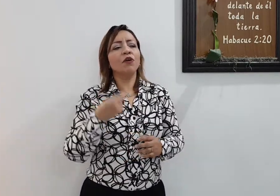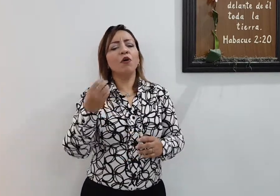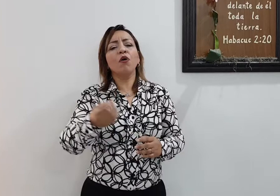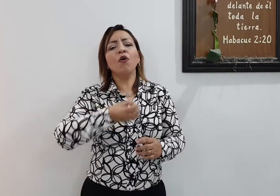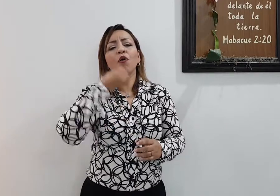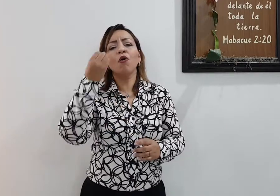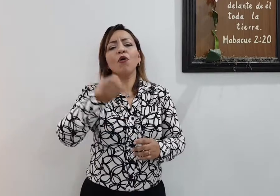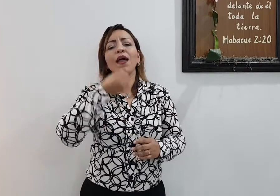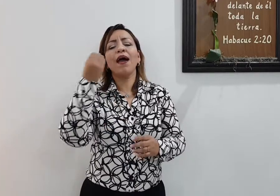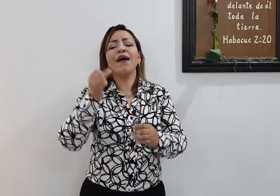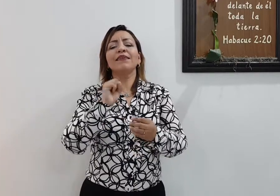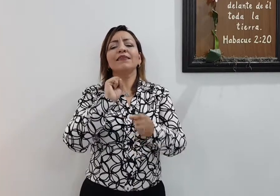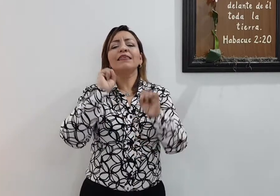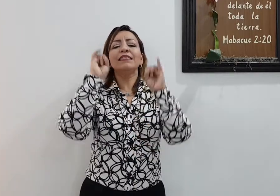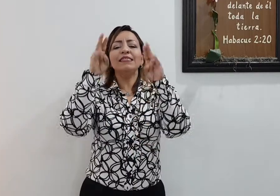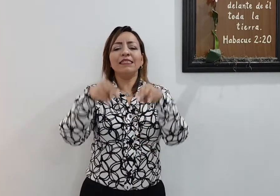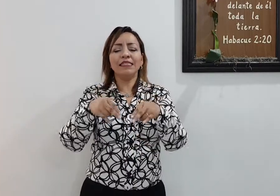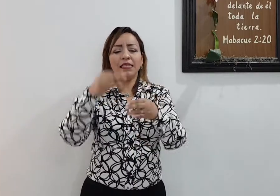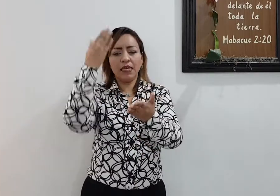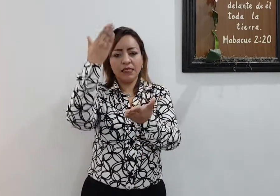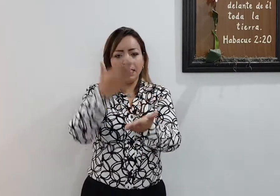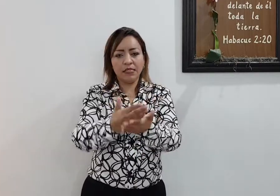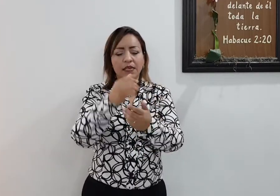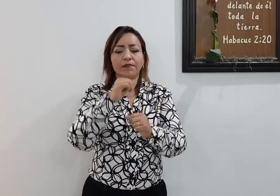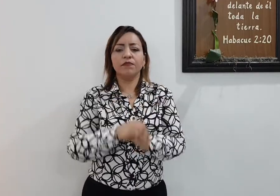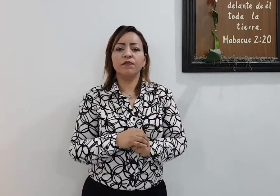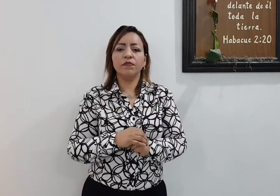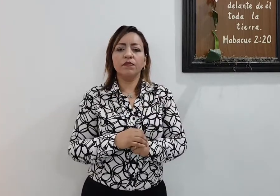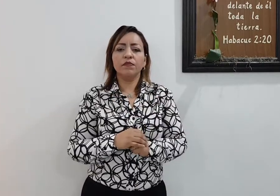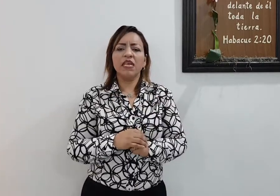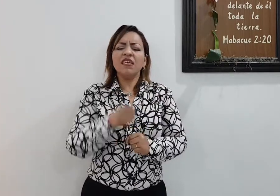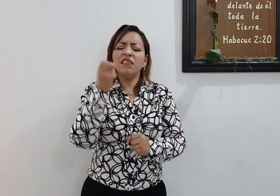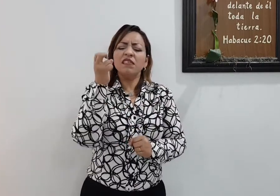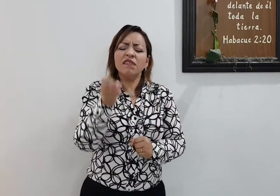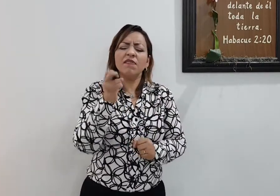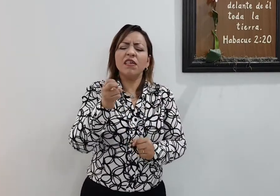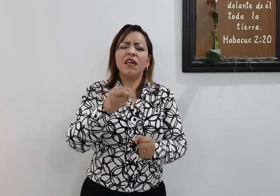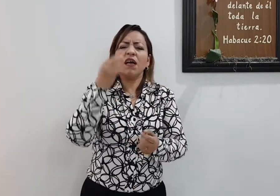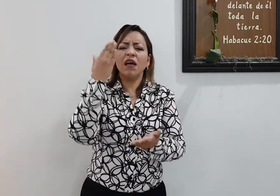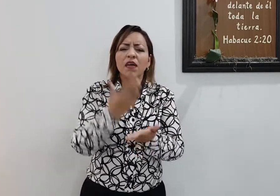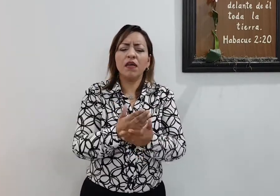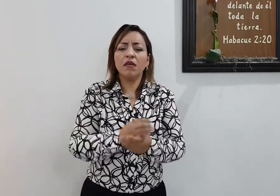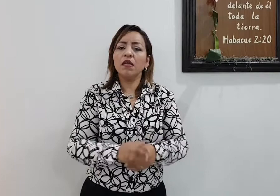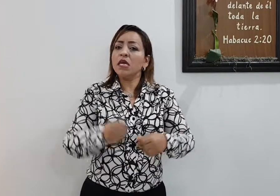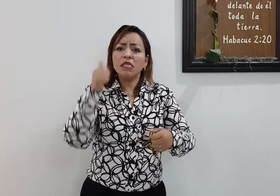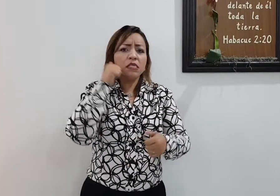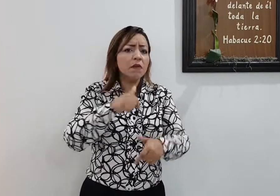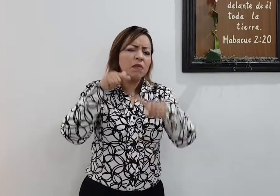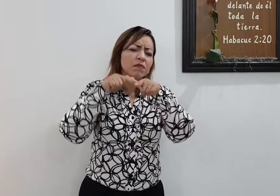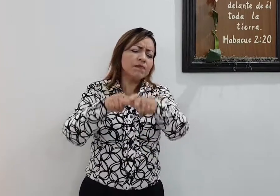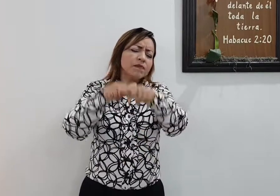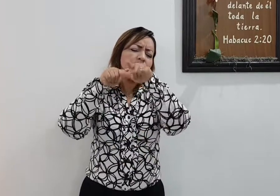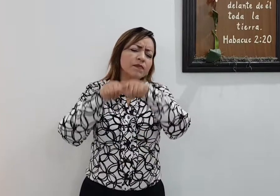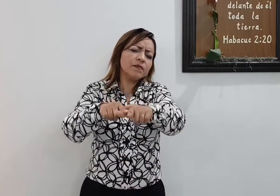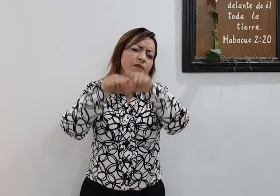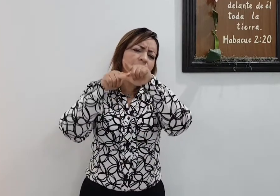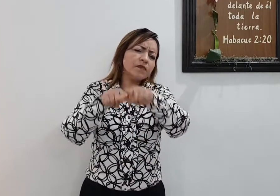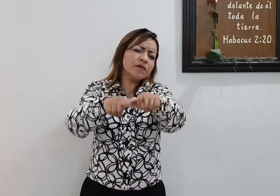hacerlo en todo tiempo. ¿Es que acaso la oración es mágica, hermanos? Yo creo que no. No es porque la oración sea mágica. ¿Es acaso porque